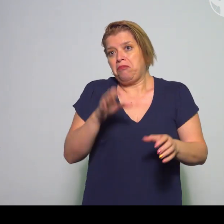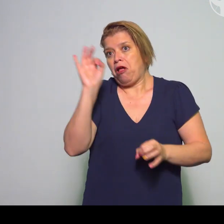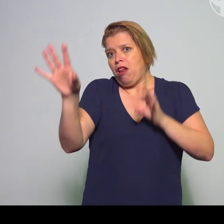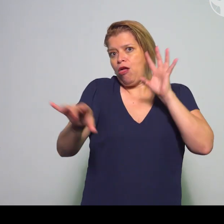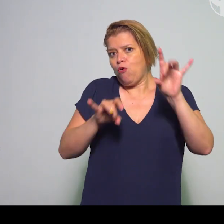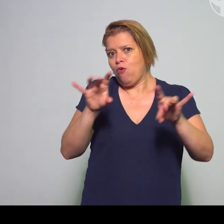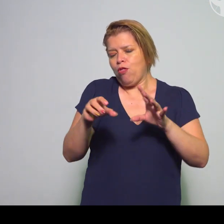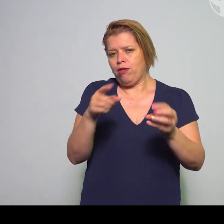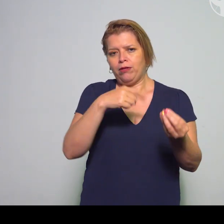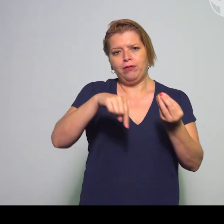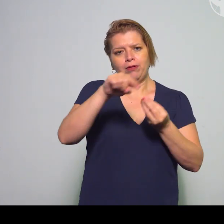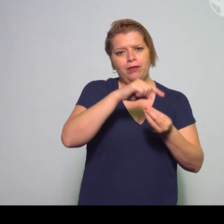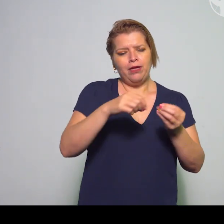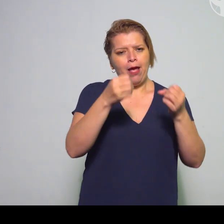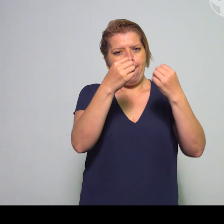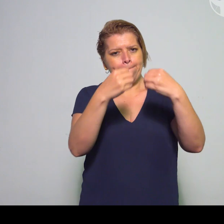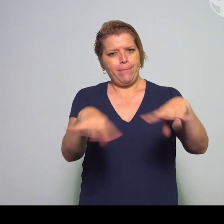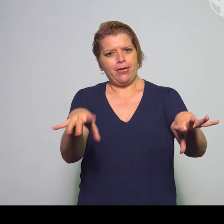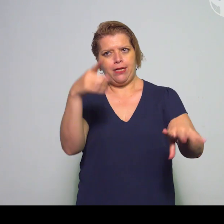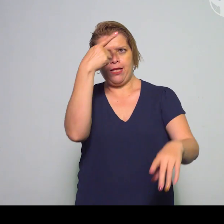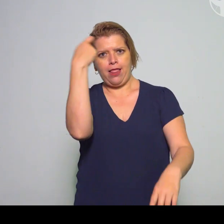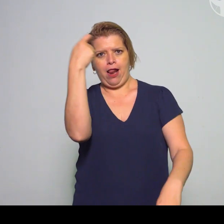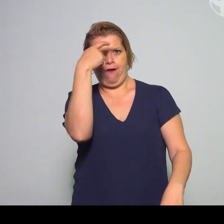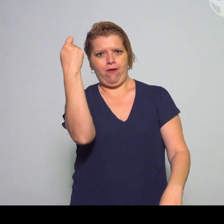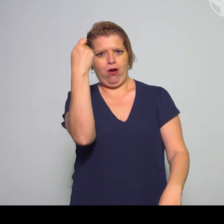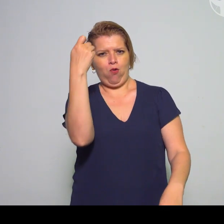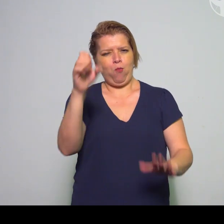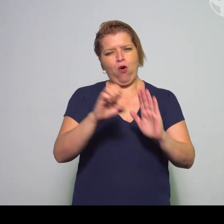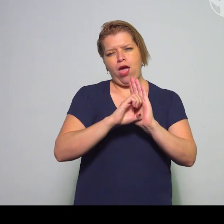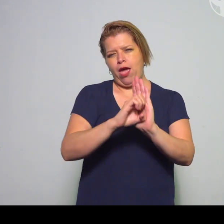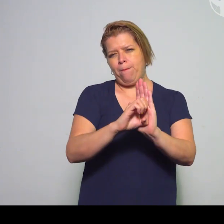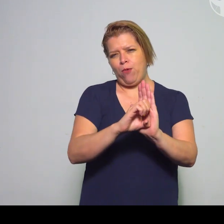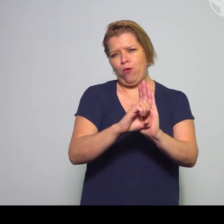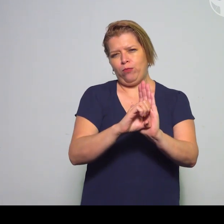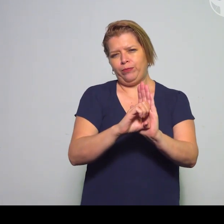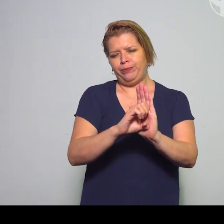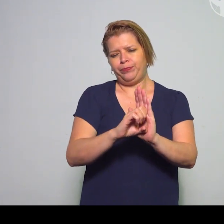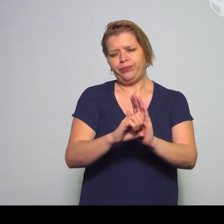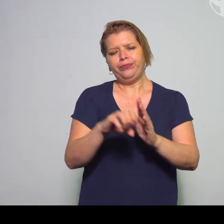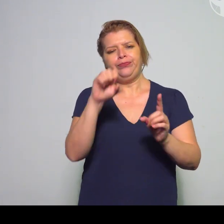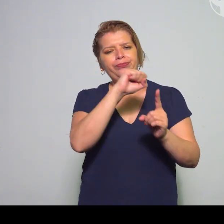por completo con alguna familia son pérdida de empleo,